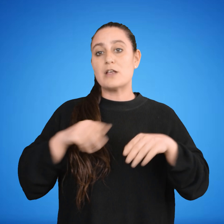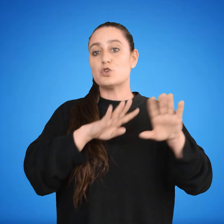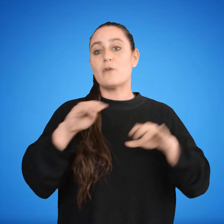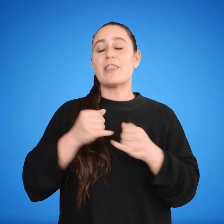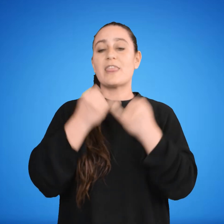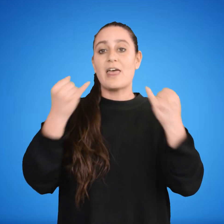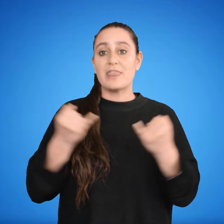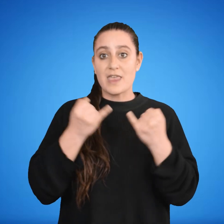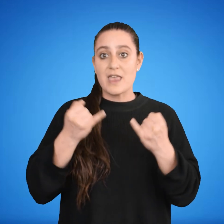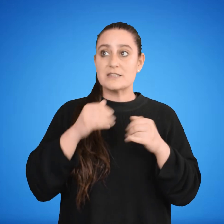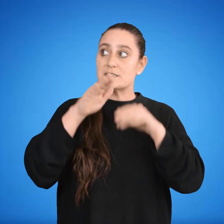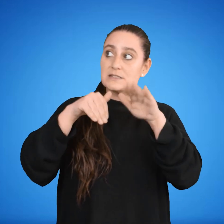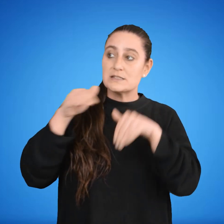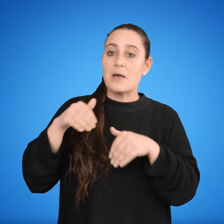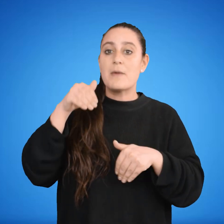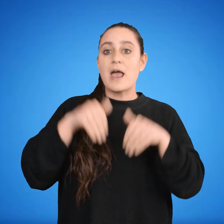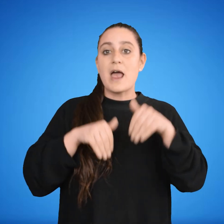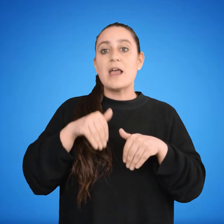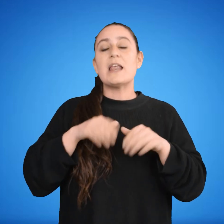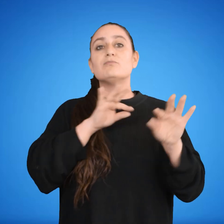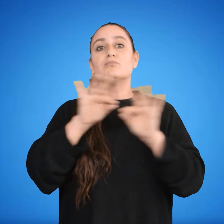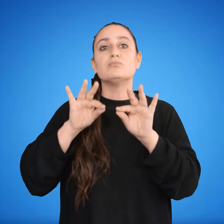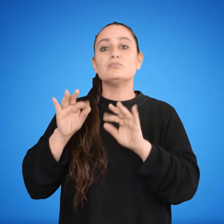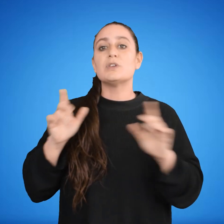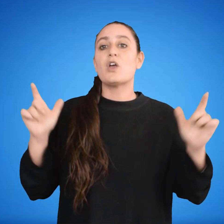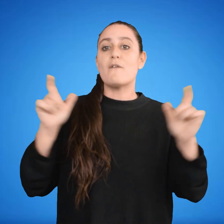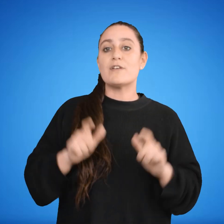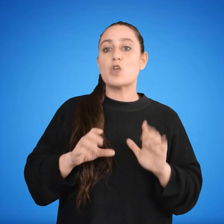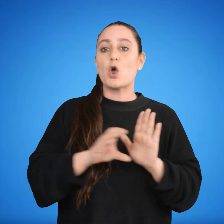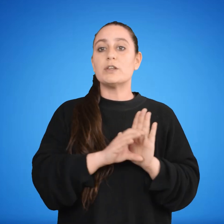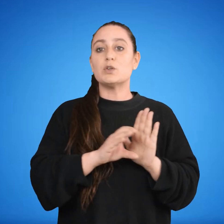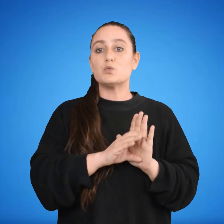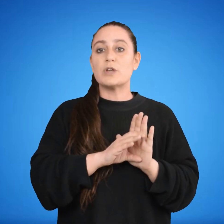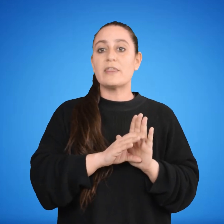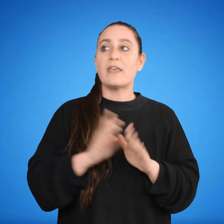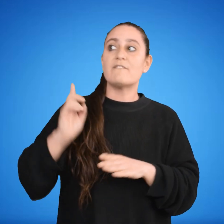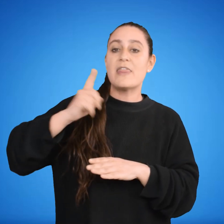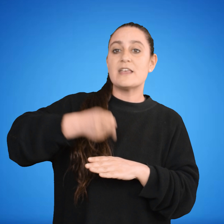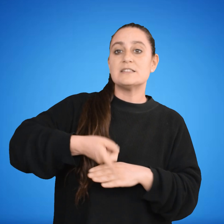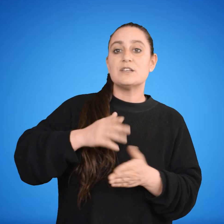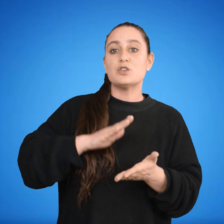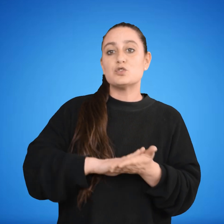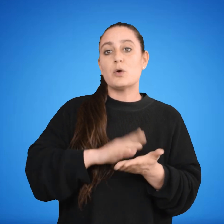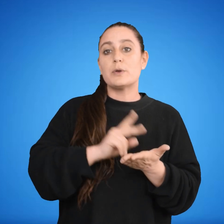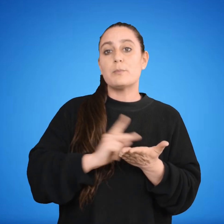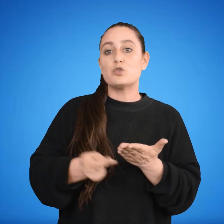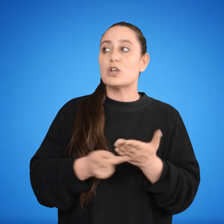siguientes, a elecciones de una Convención Nacional Constituyente que deliberará y resolverá sobre las iniciativas aprobadas para la